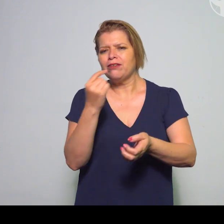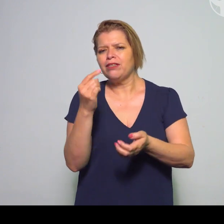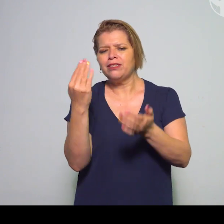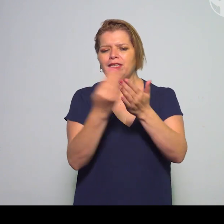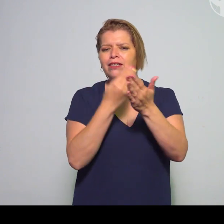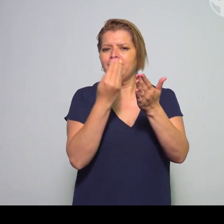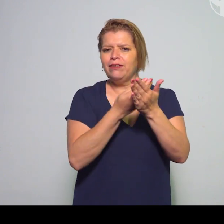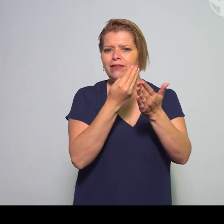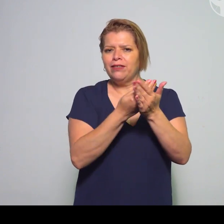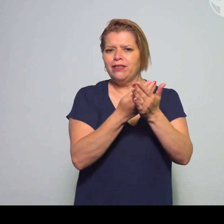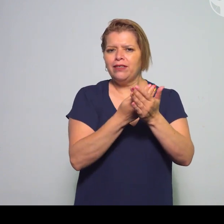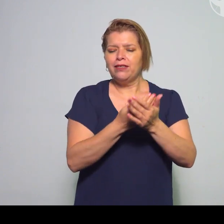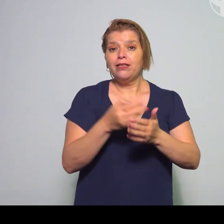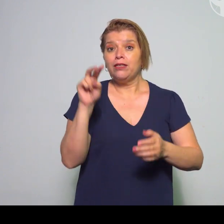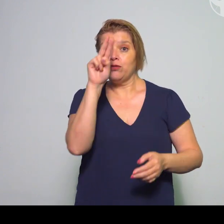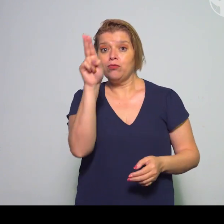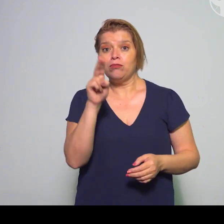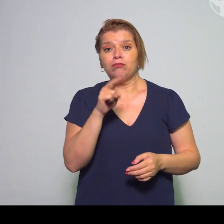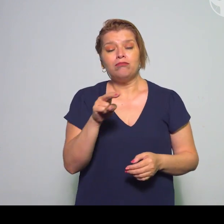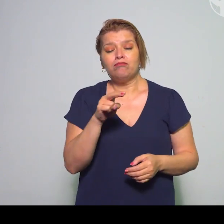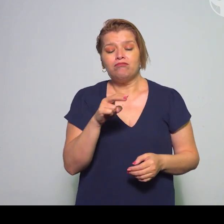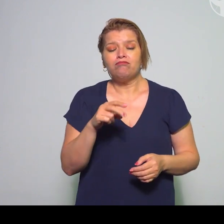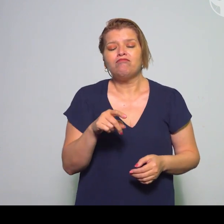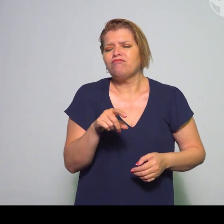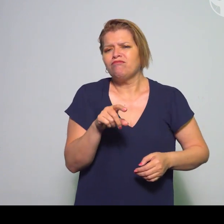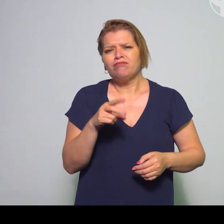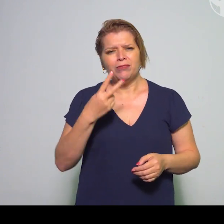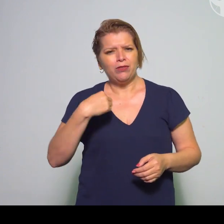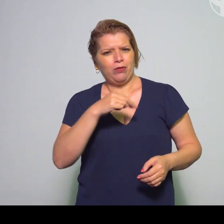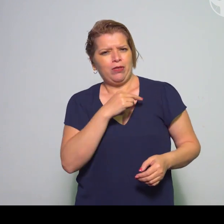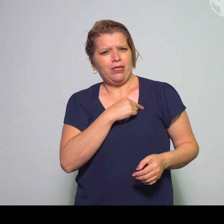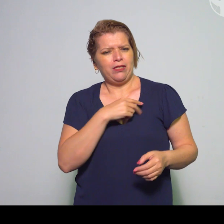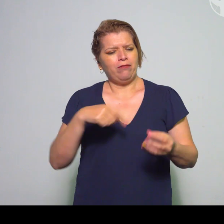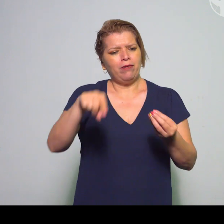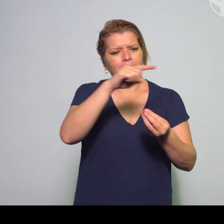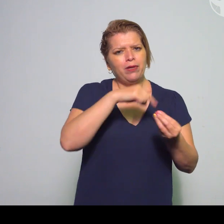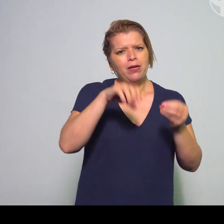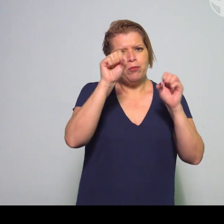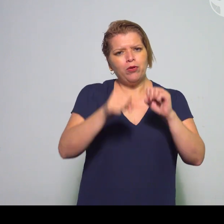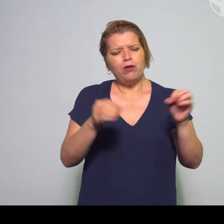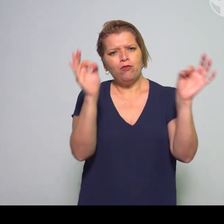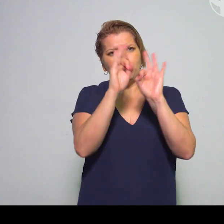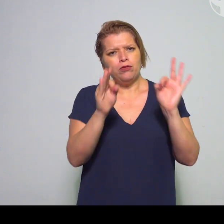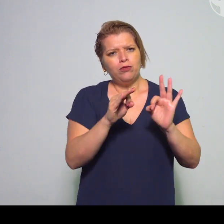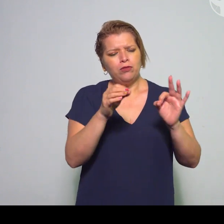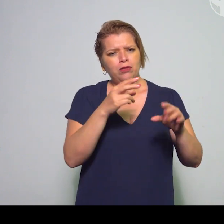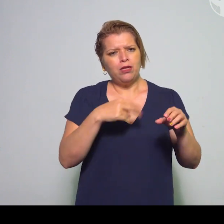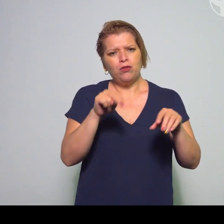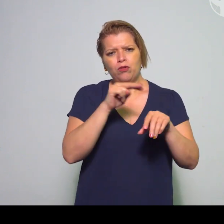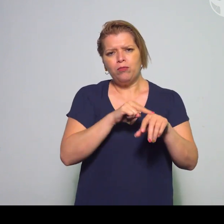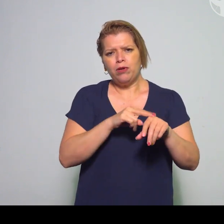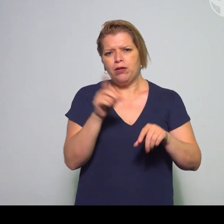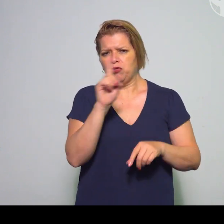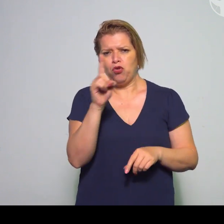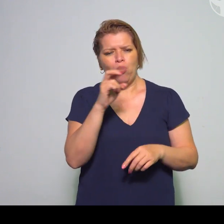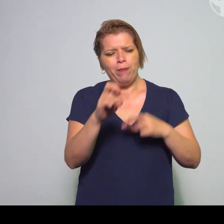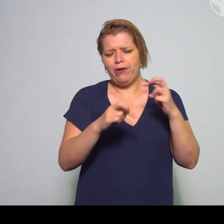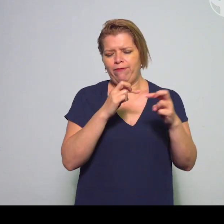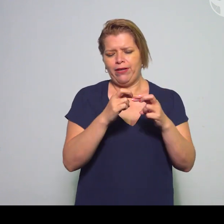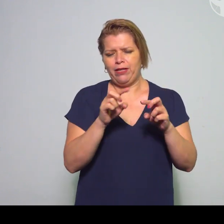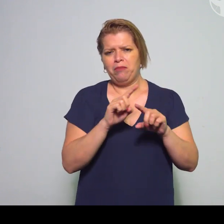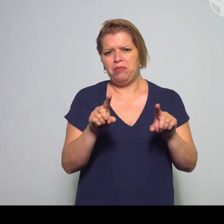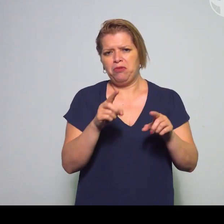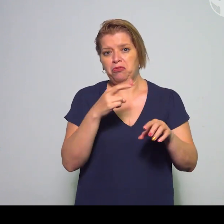dice también la palabra, de que nuestra familia pudiera funcionar como una familia normal, no una familia